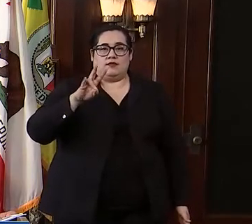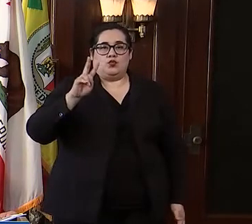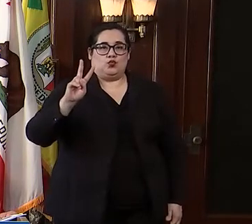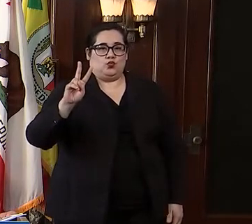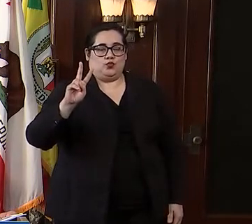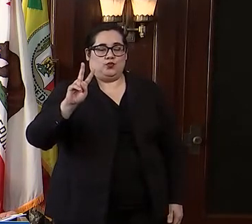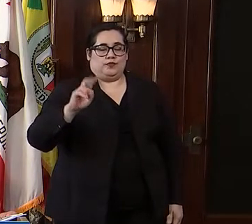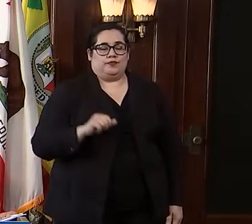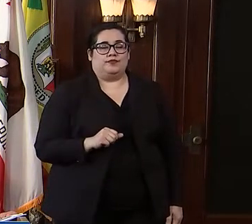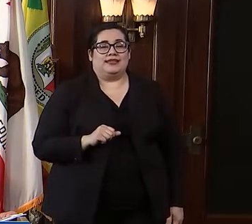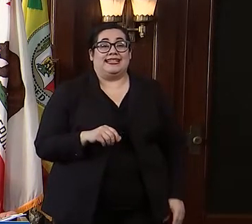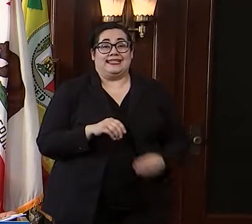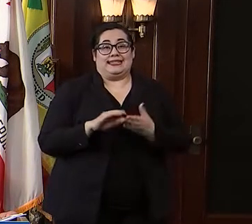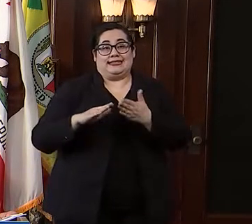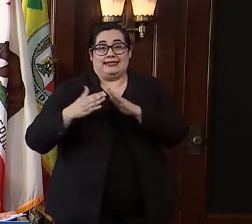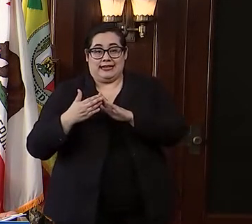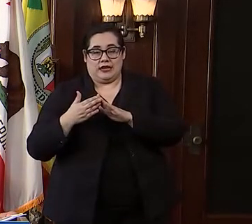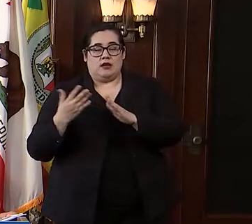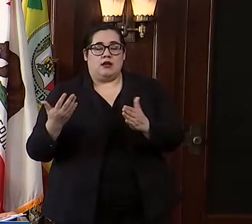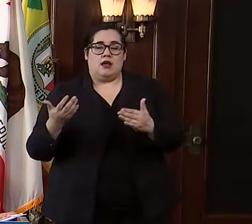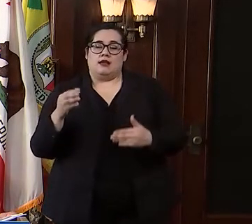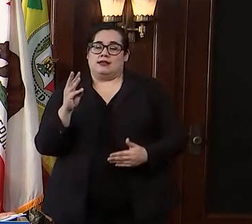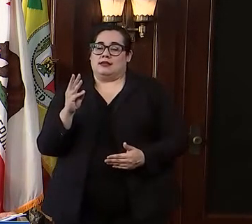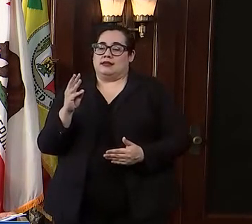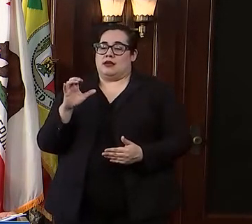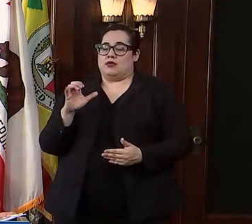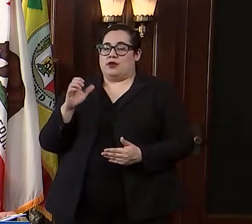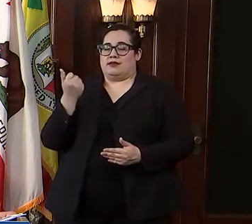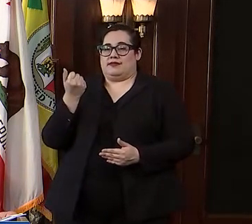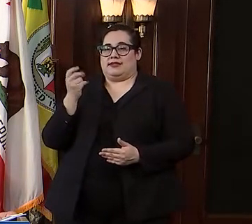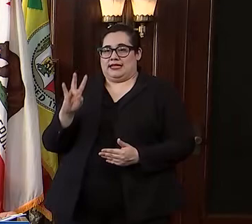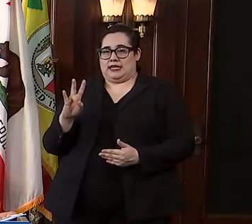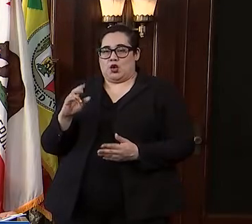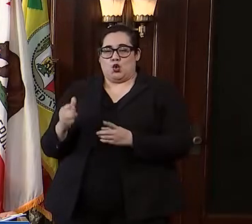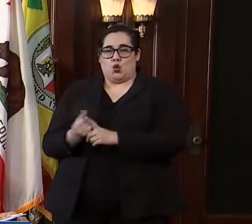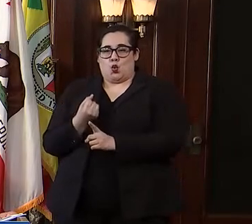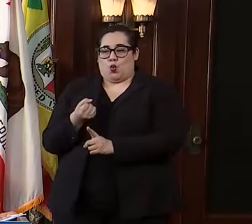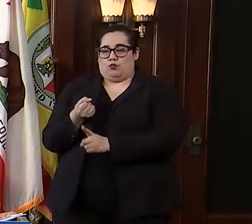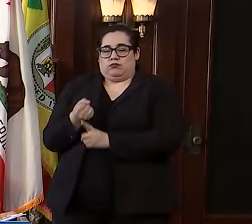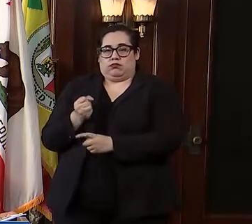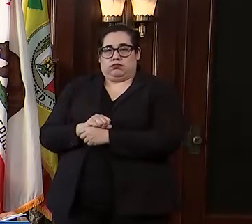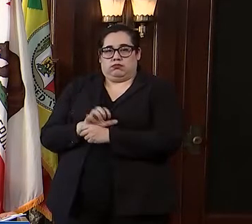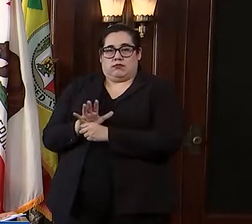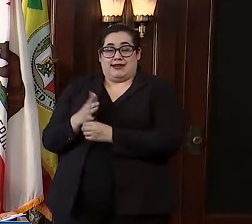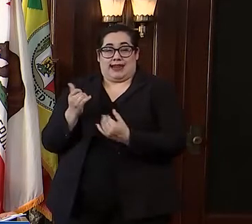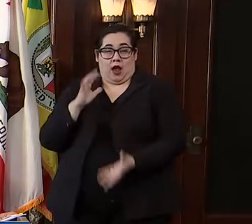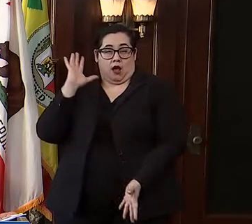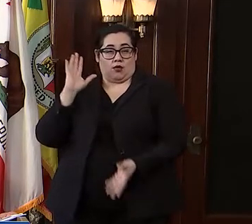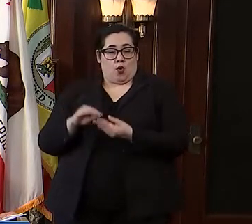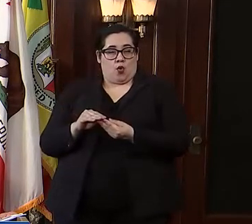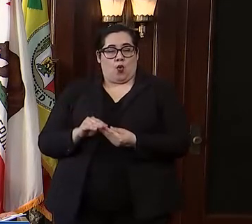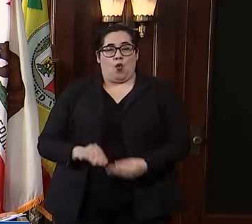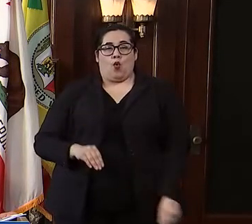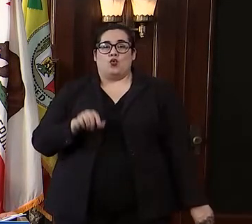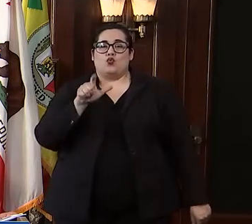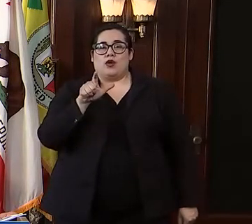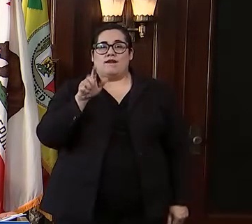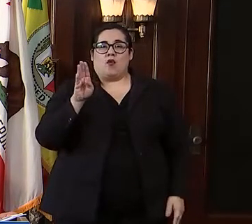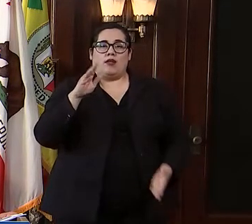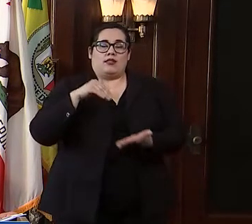51,562. En la ciudad tuvimos 617 nuevos casos, llegando a un total de